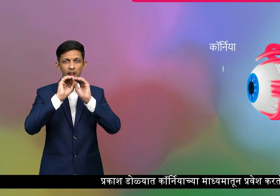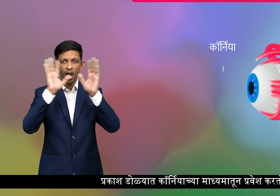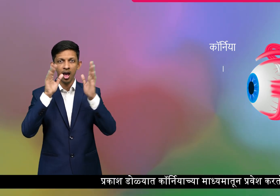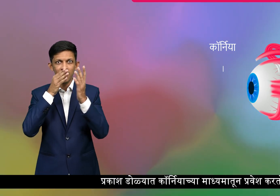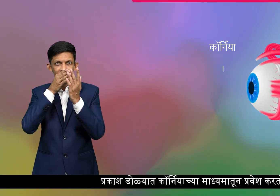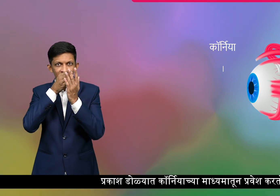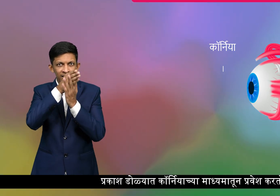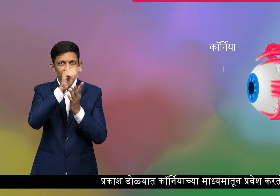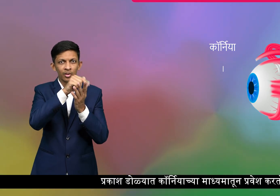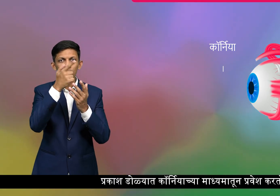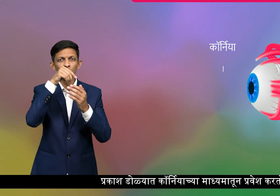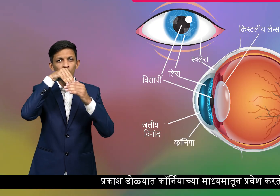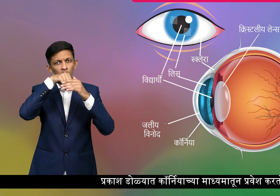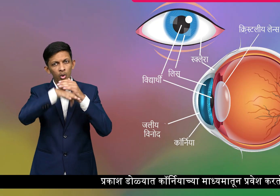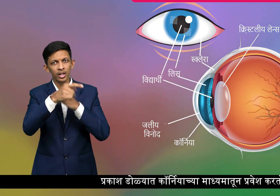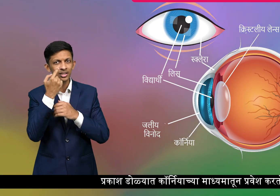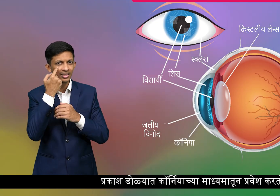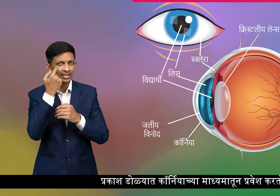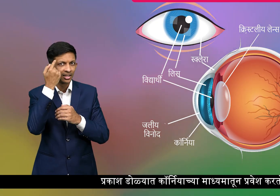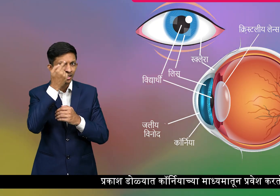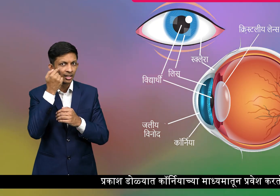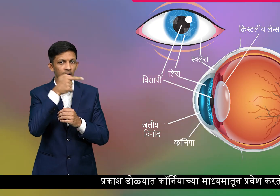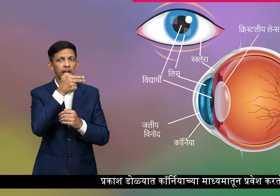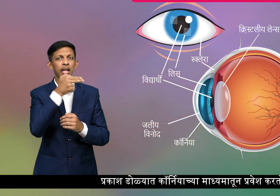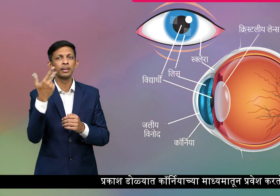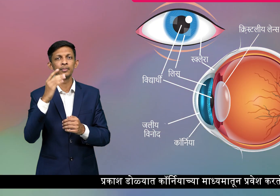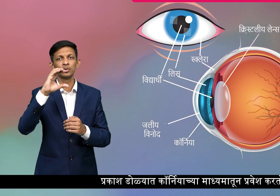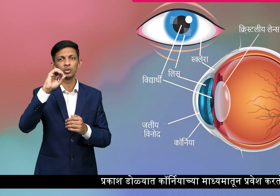प्रकाश डोळ्यात कॉर्नियाच्या माध्यमातून प्रवेश करतो.